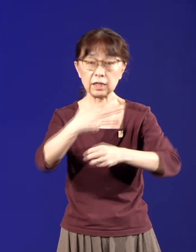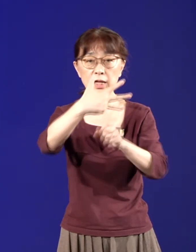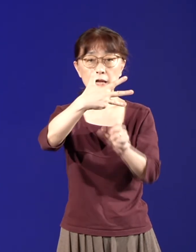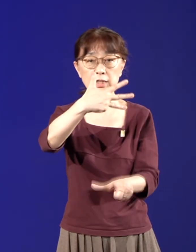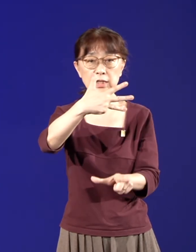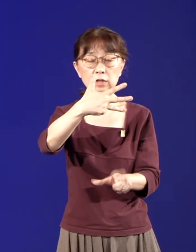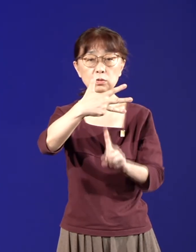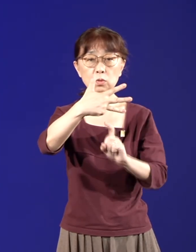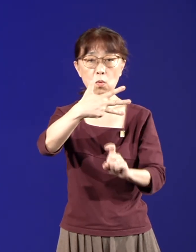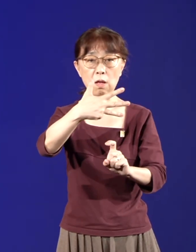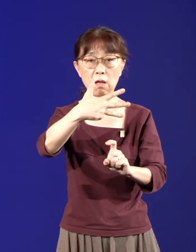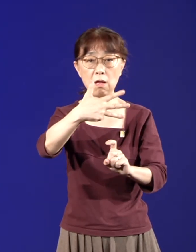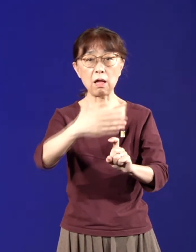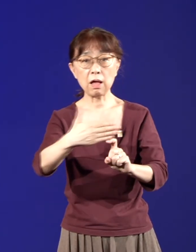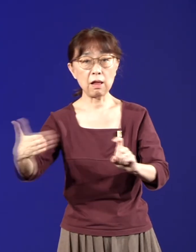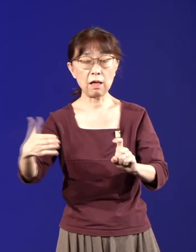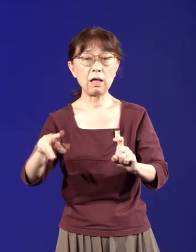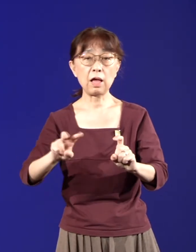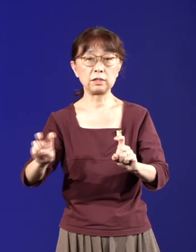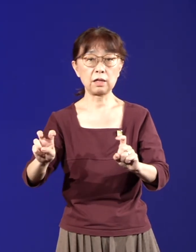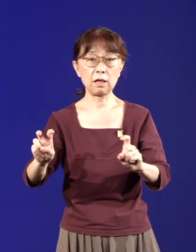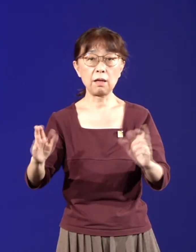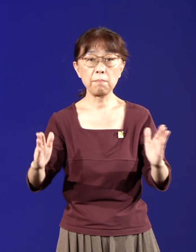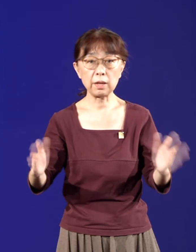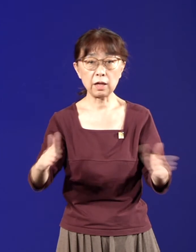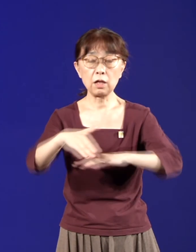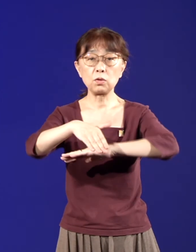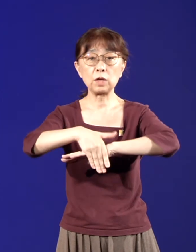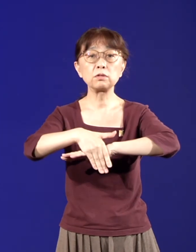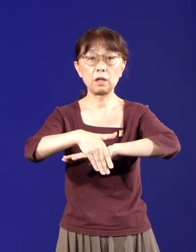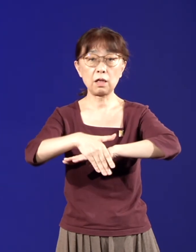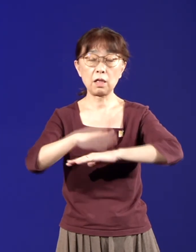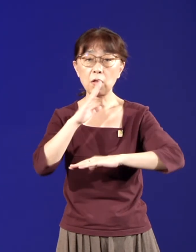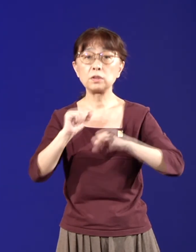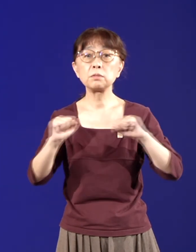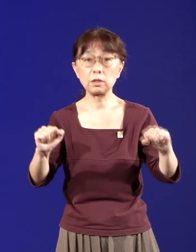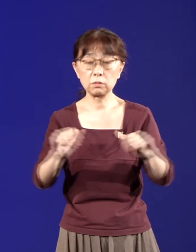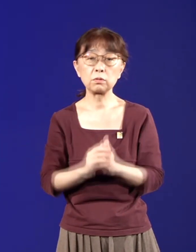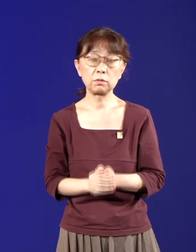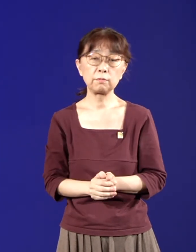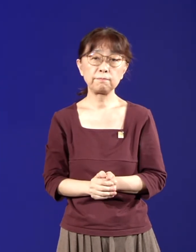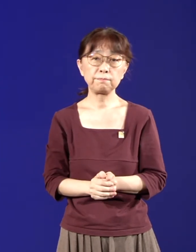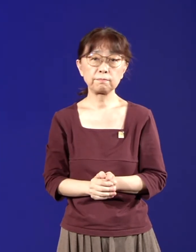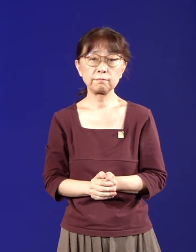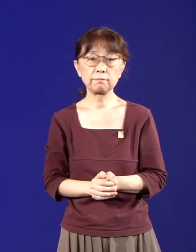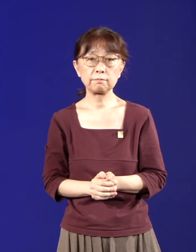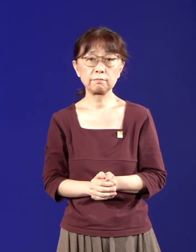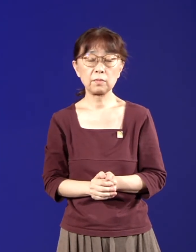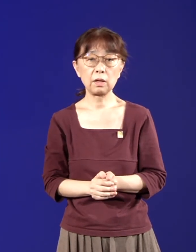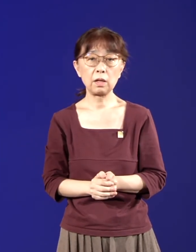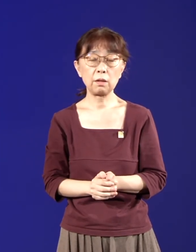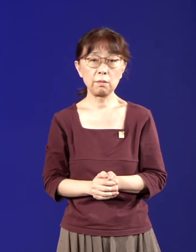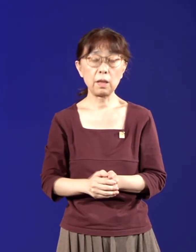の10日から20日まで受付をしてございますので、一旦限られ